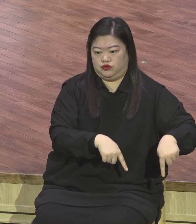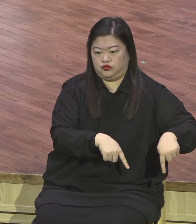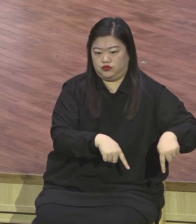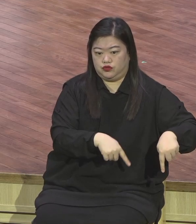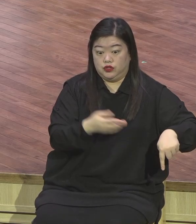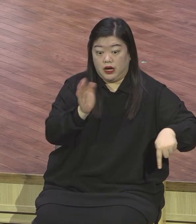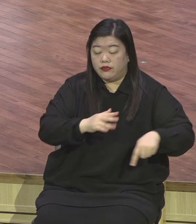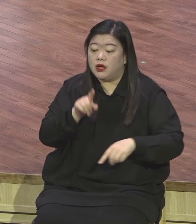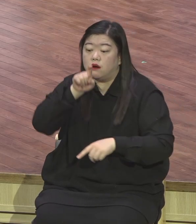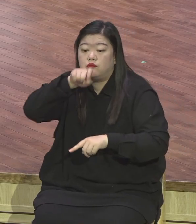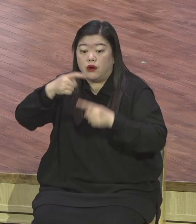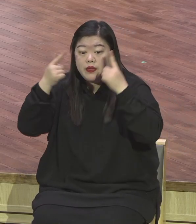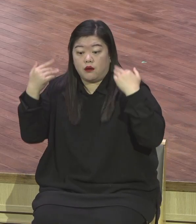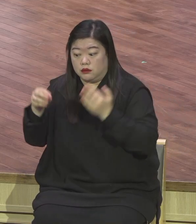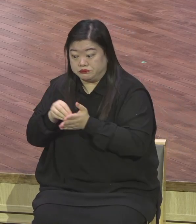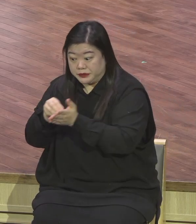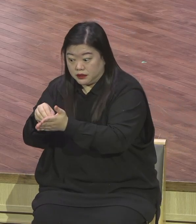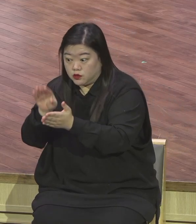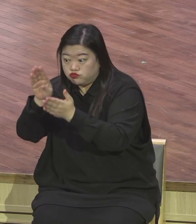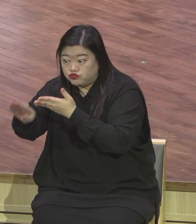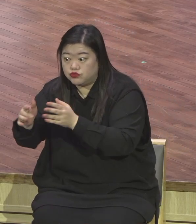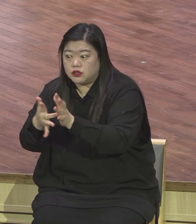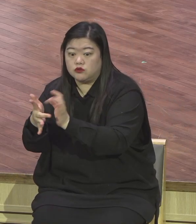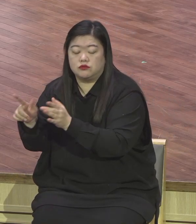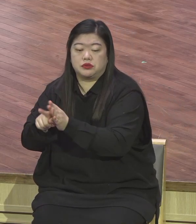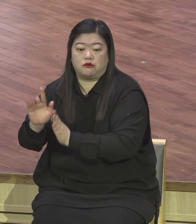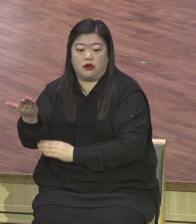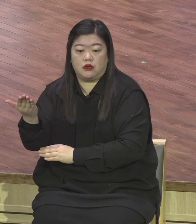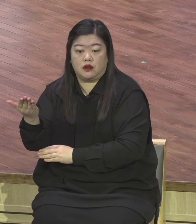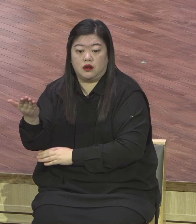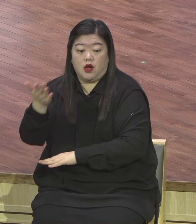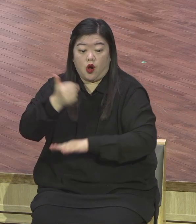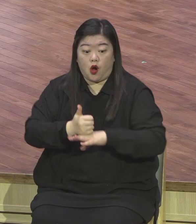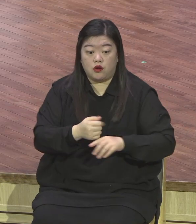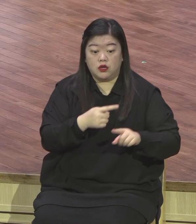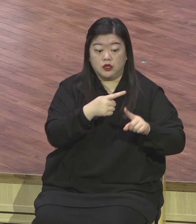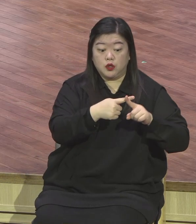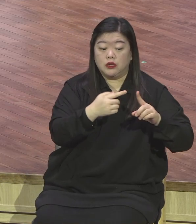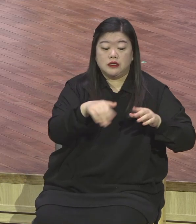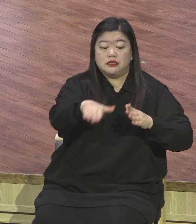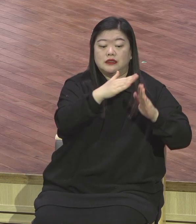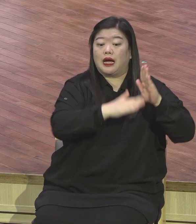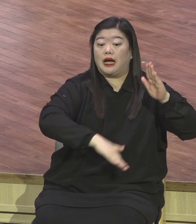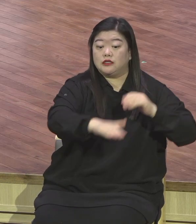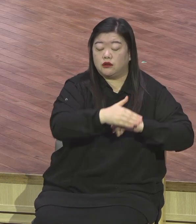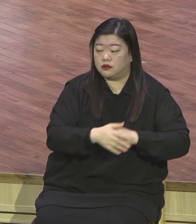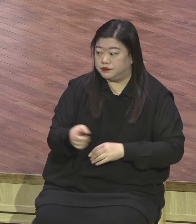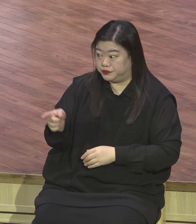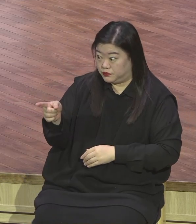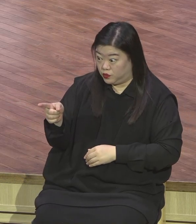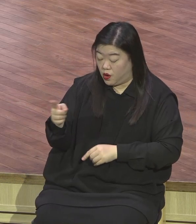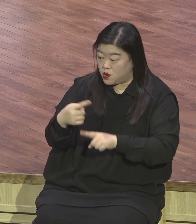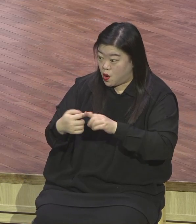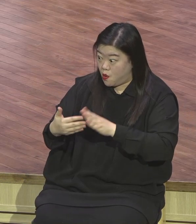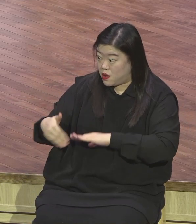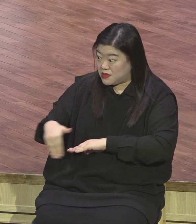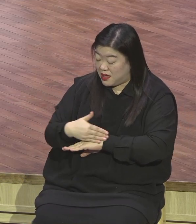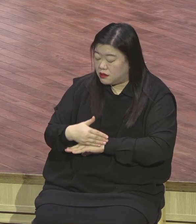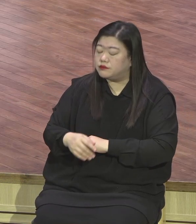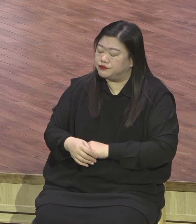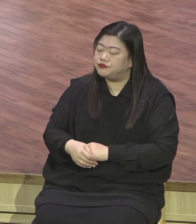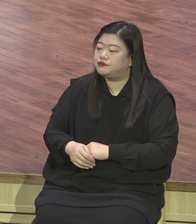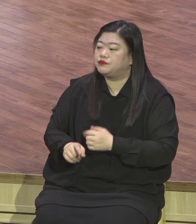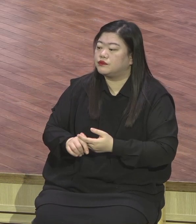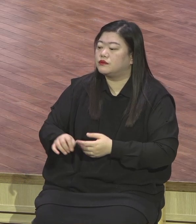심지어 어떻게 합니까? 아주 강력한 부모들은요. 부위에 가서 칼 들고 와서 너 죽고 나 죽자 나옵니다. 이런